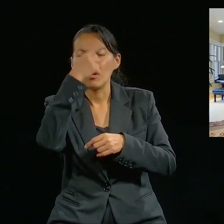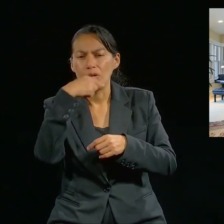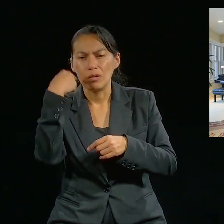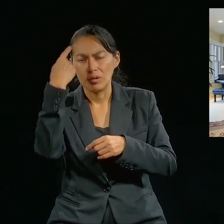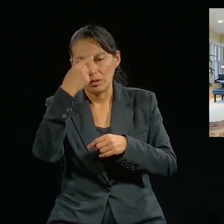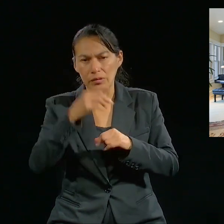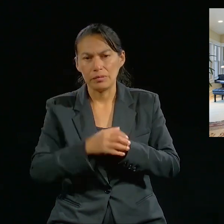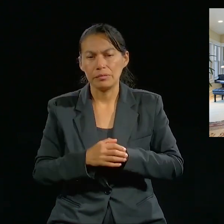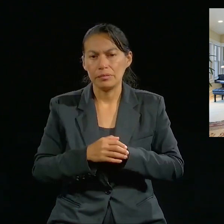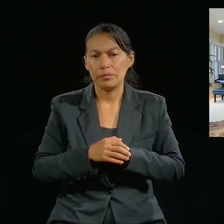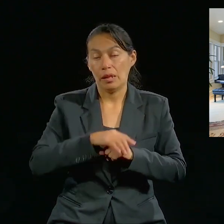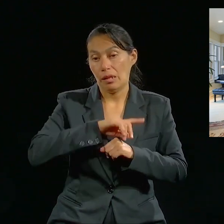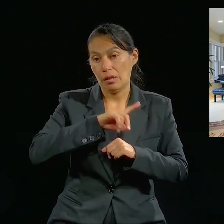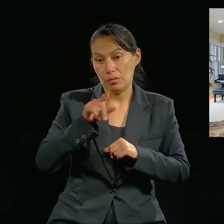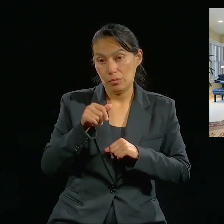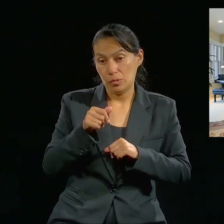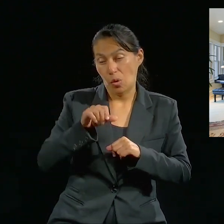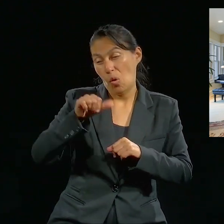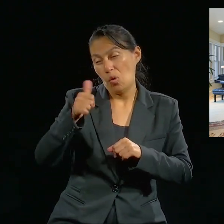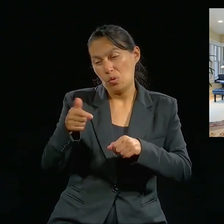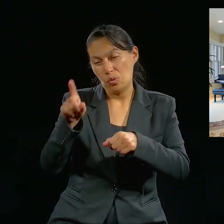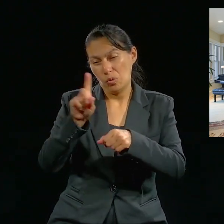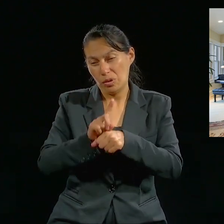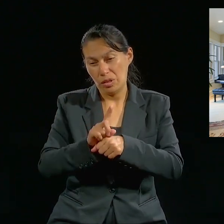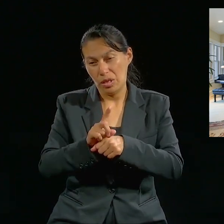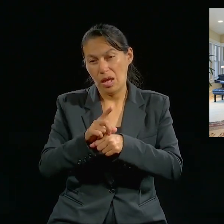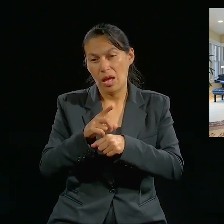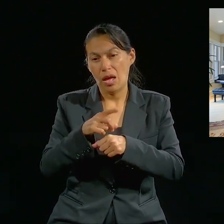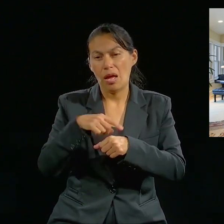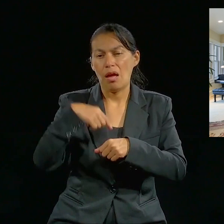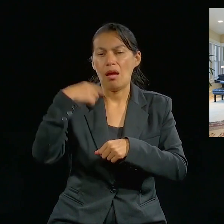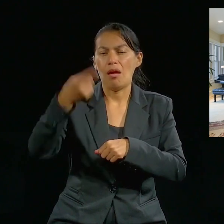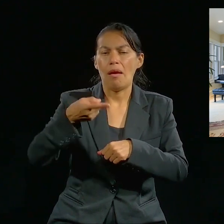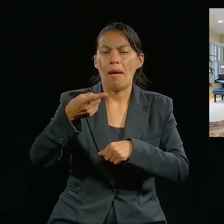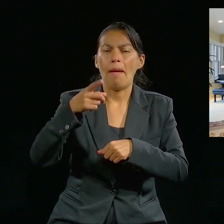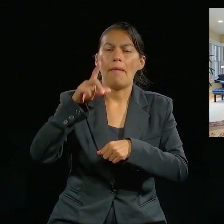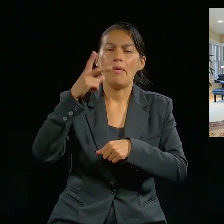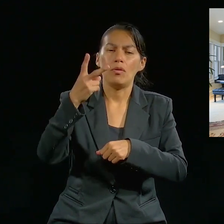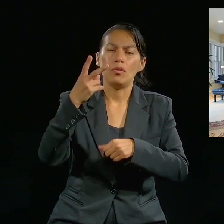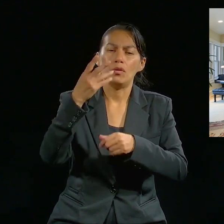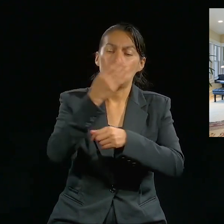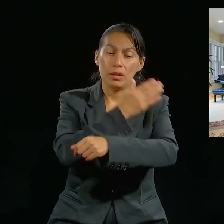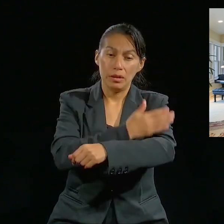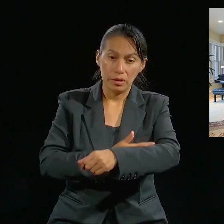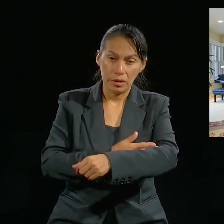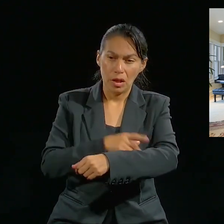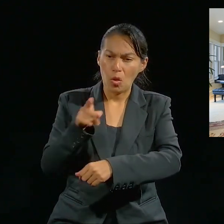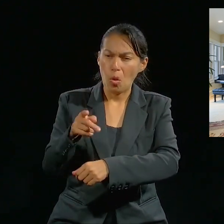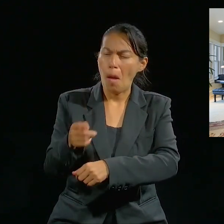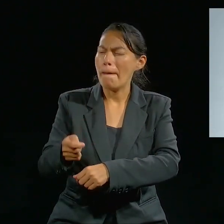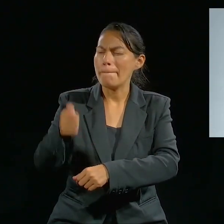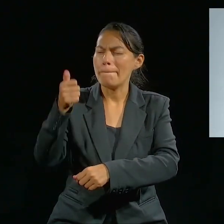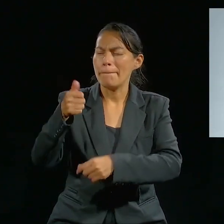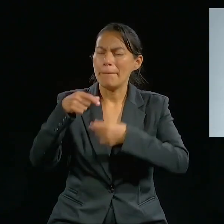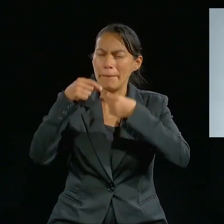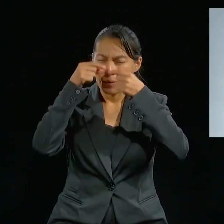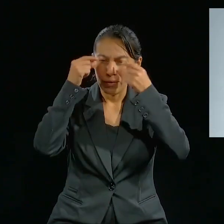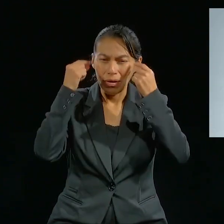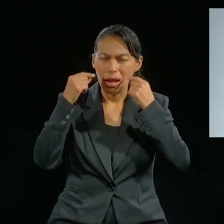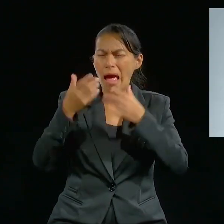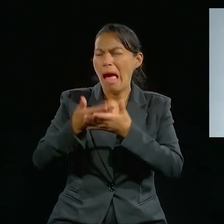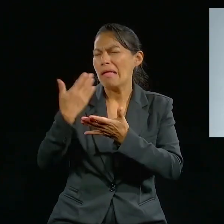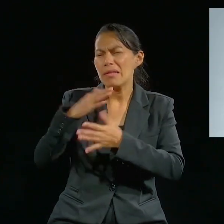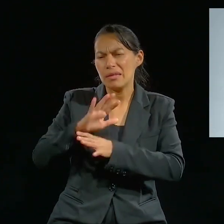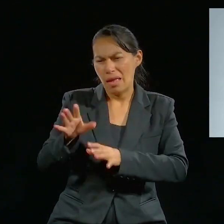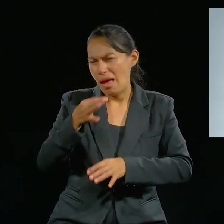24 horas cuando yo regrese al siguiente día a las 2 de la tarde tú vas a ser la primera a la que voy a intubar porque